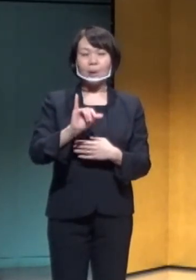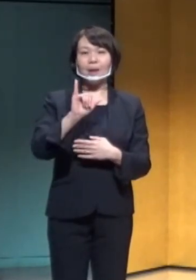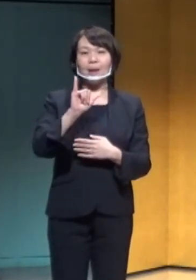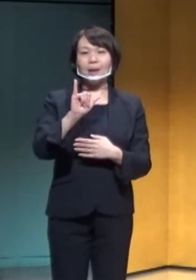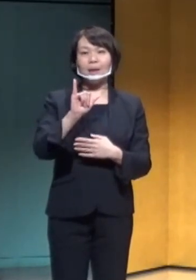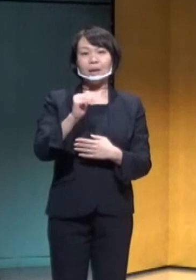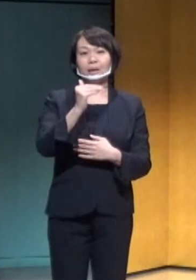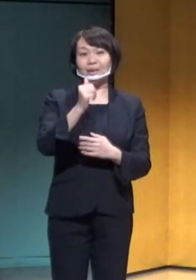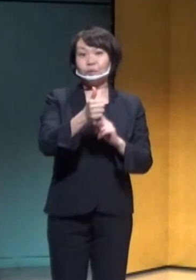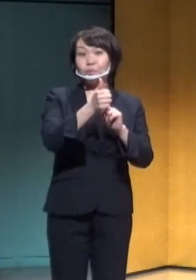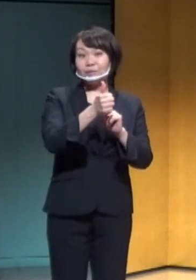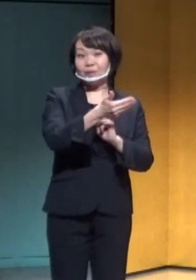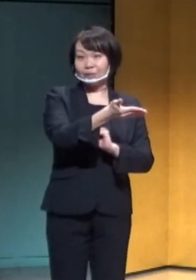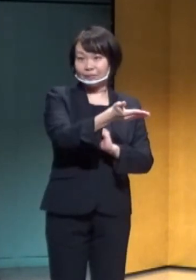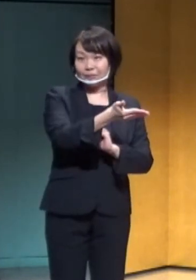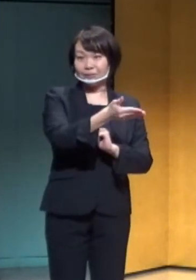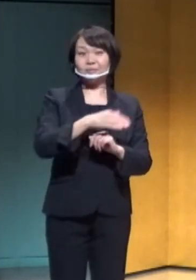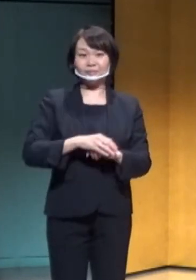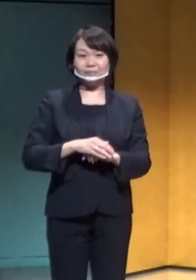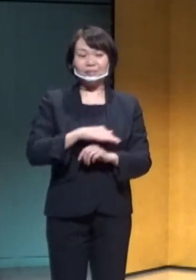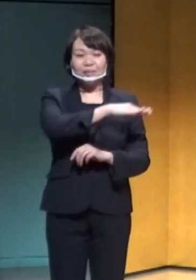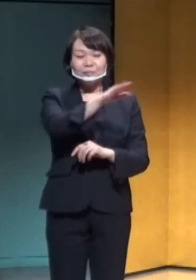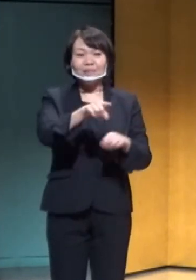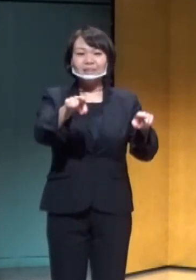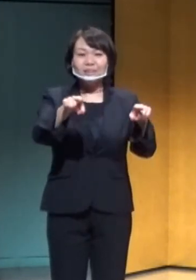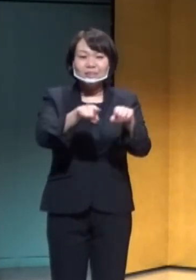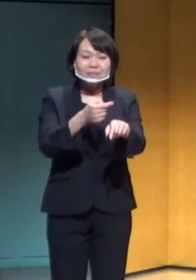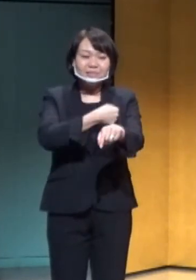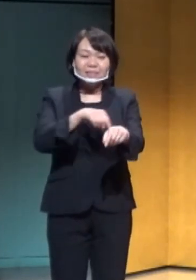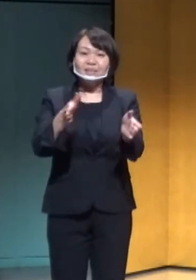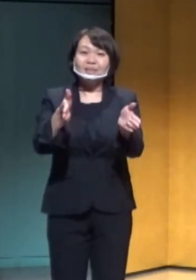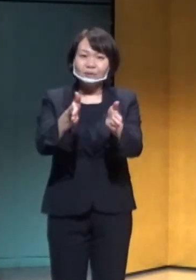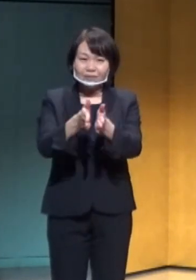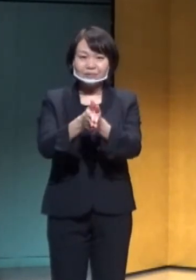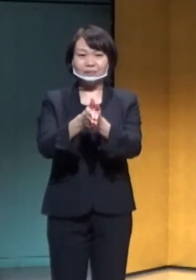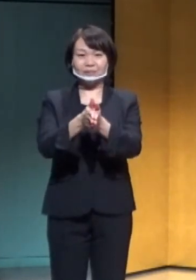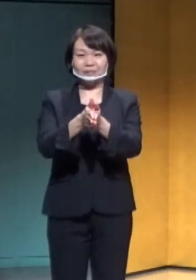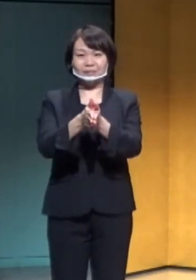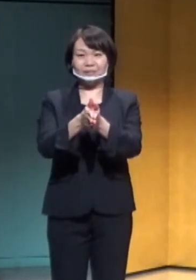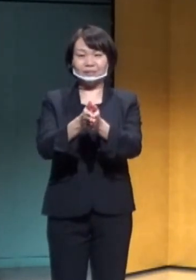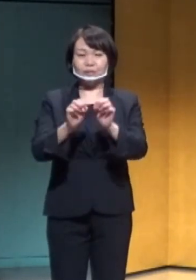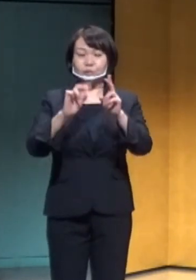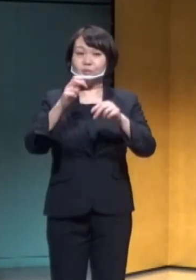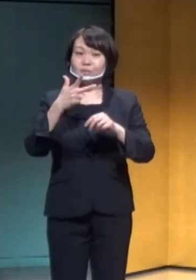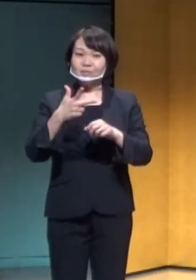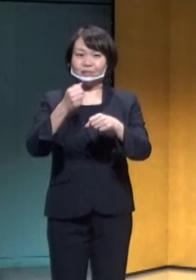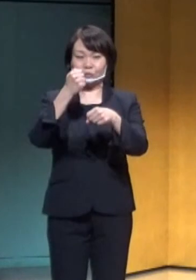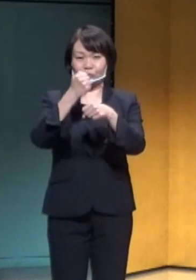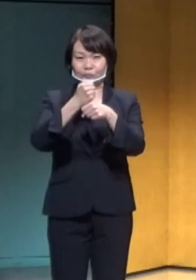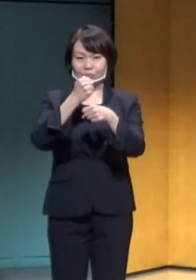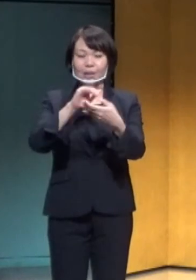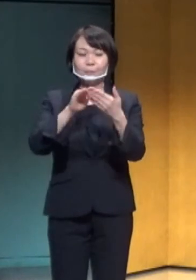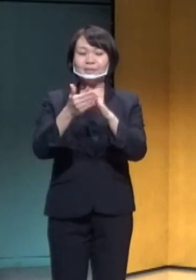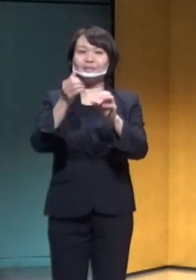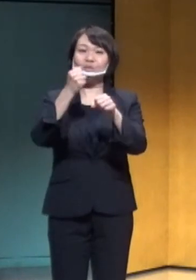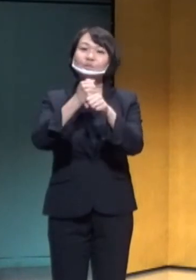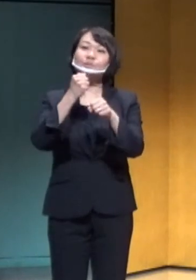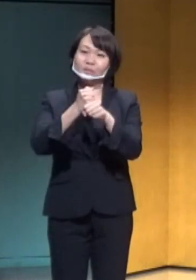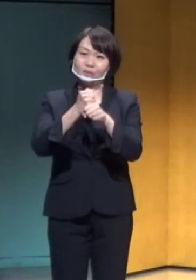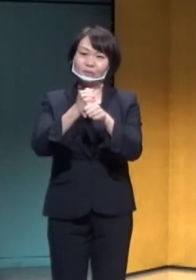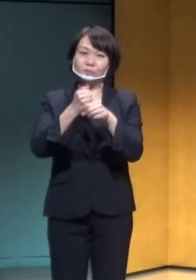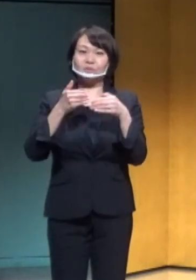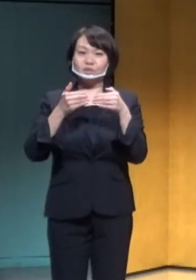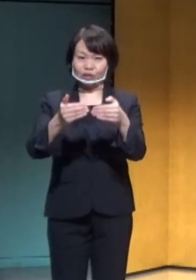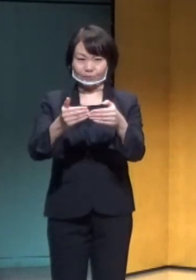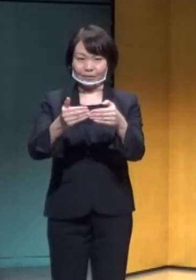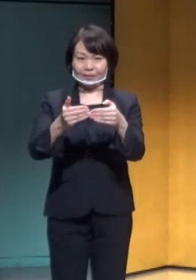元の市議会議員の先生とともども力を合わせて、国県市が一体となってこの 富士見市づくりに向けての一助になってまいりますこと